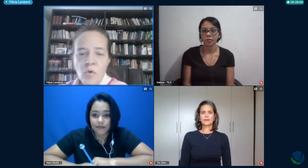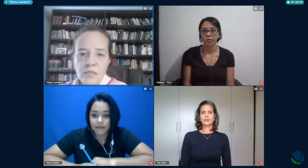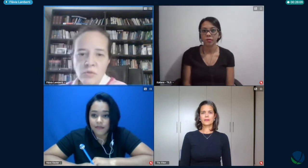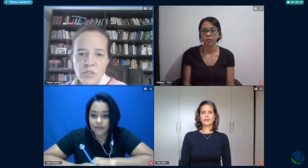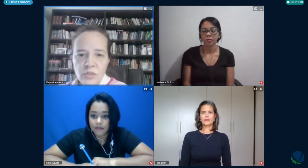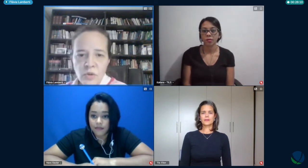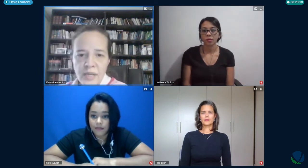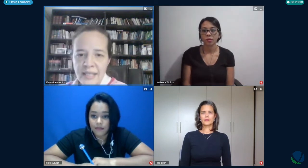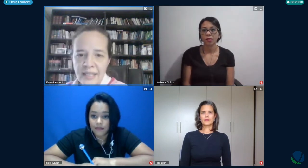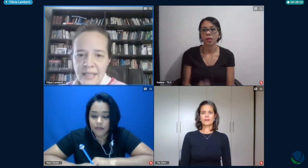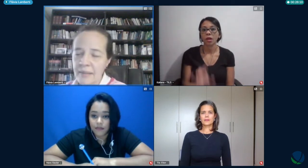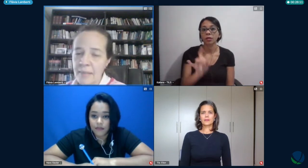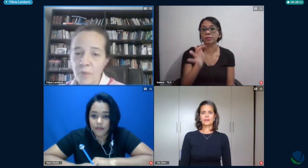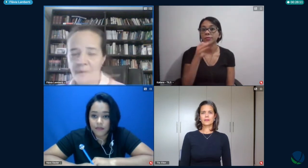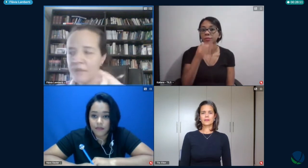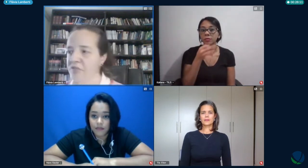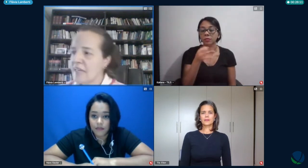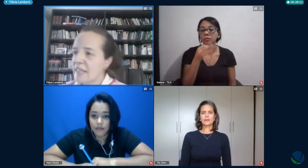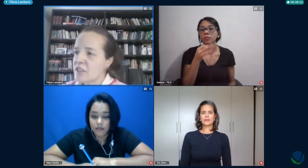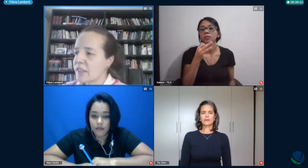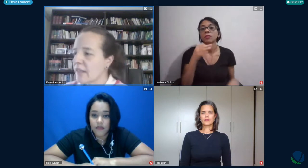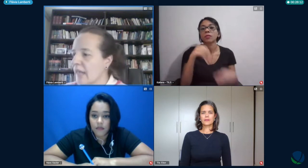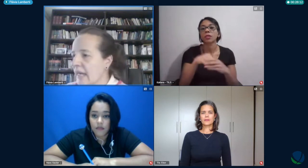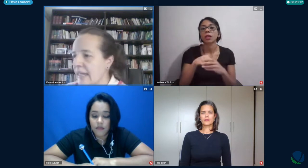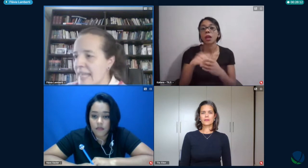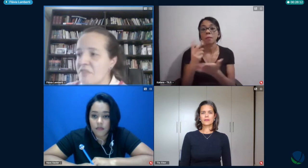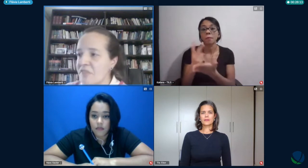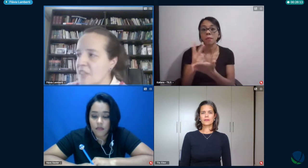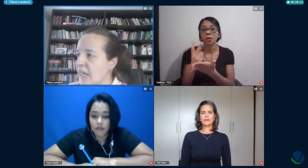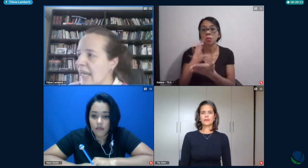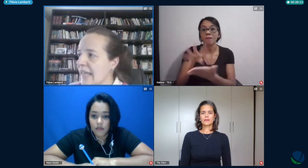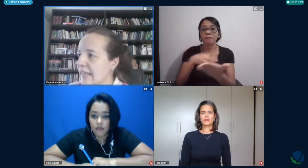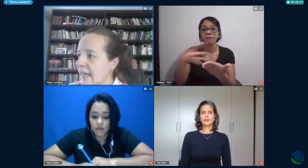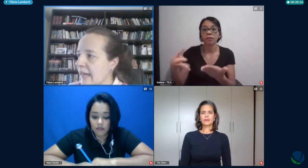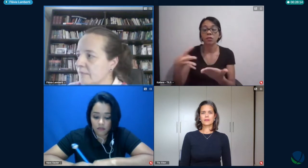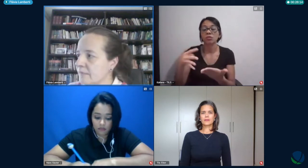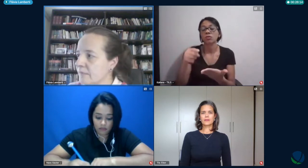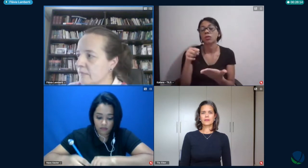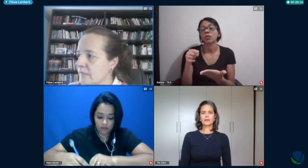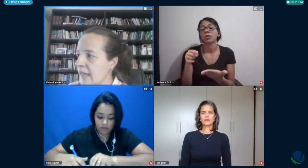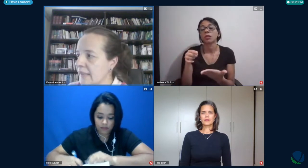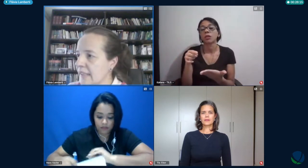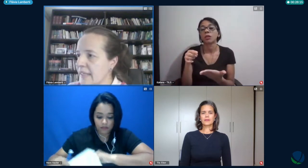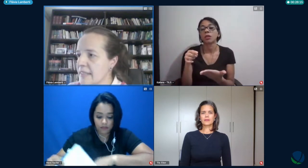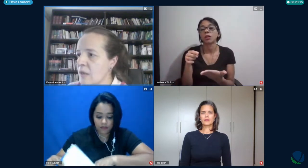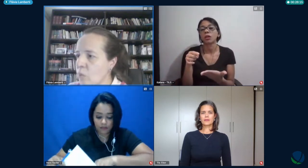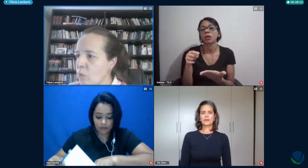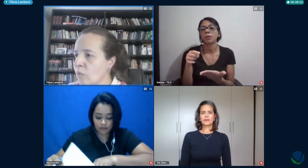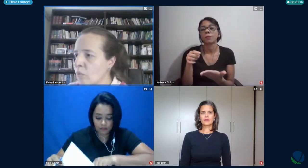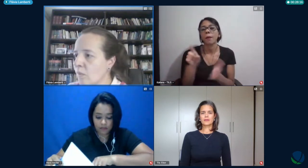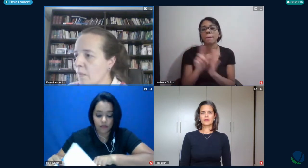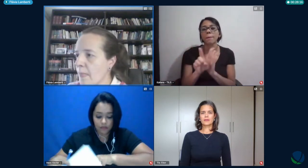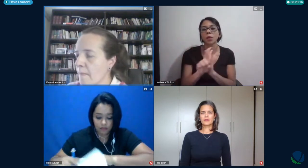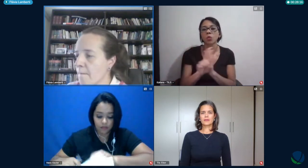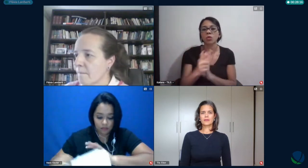faço algumas sugestões aqui na própria ficha, nessa ficha lá da questão